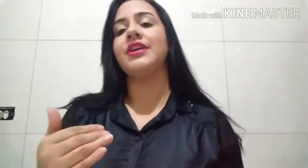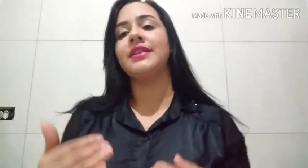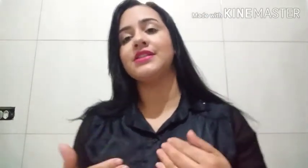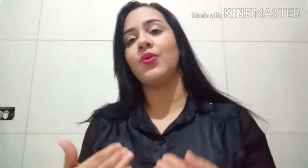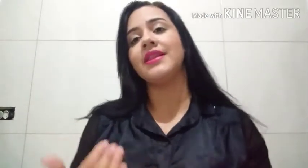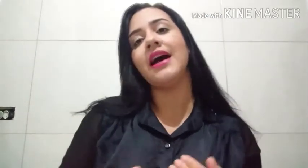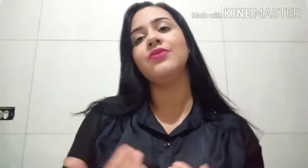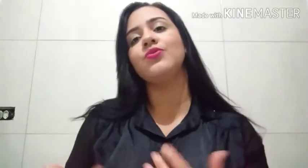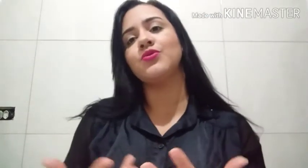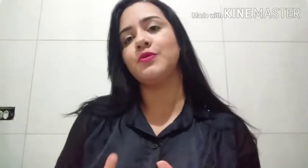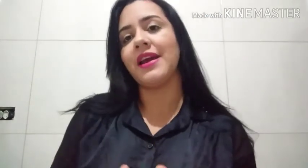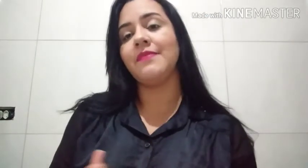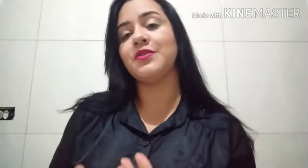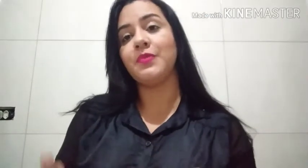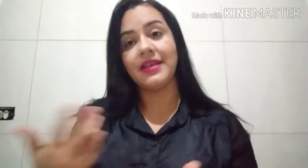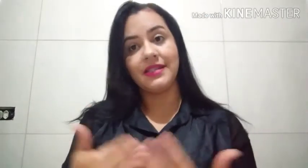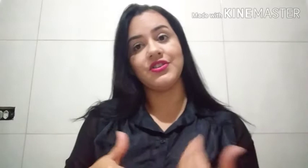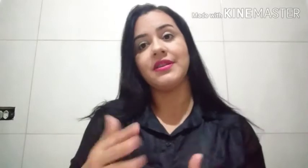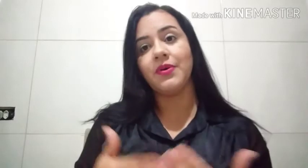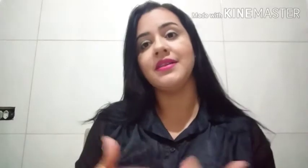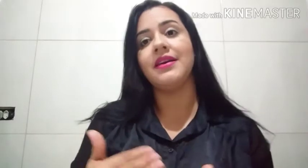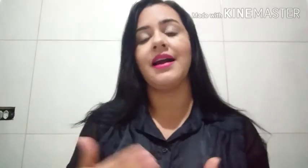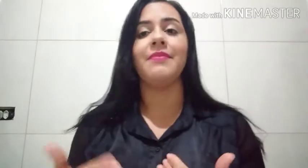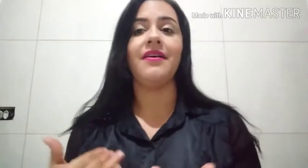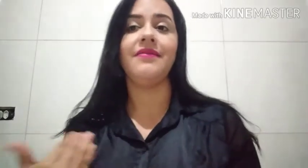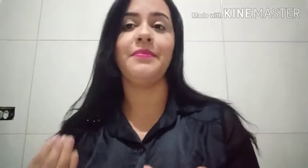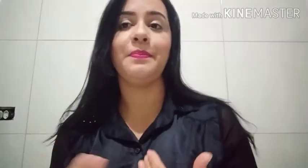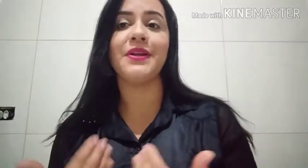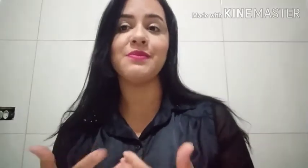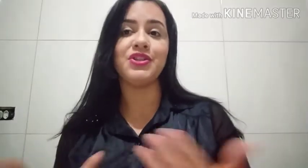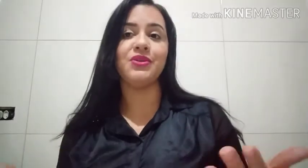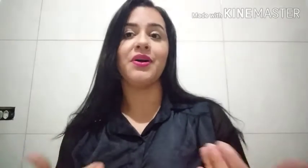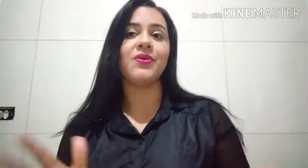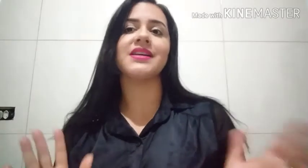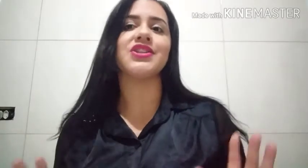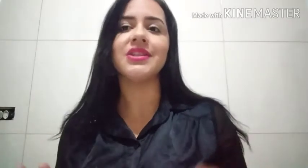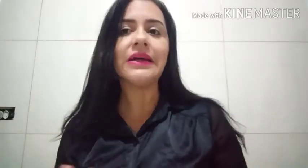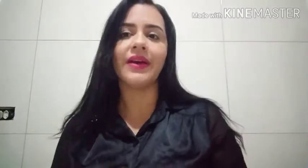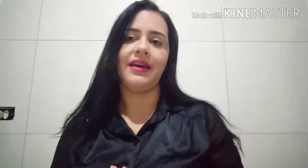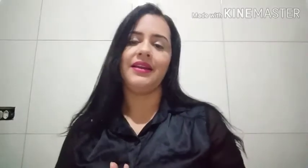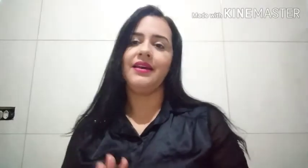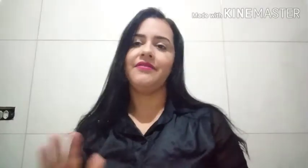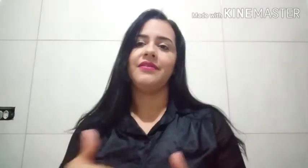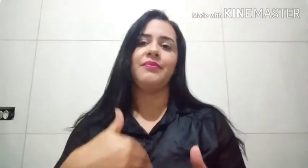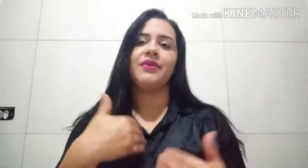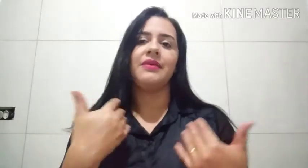ter esse cuidado no uso dos parâmetros, porque senão a gente pode acabar transmitindo uma coisa que a gente não quer, né? Que passa